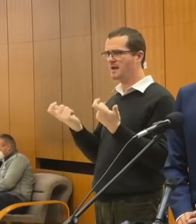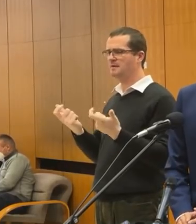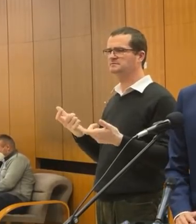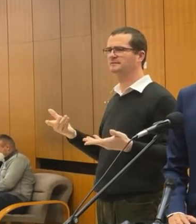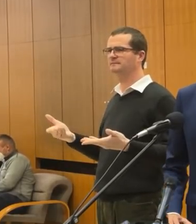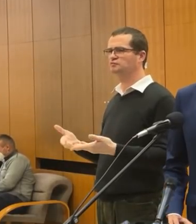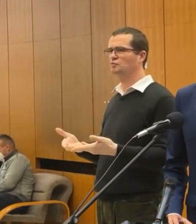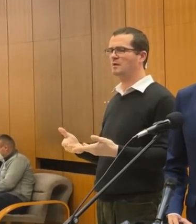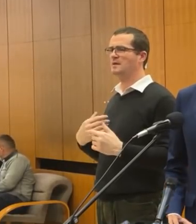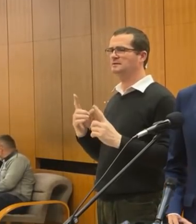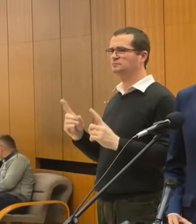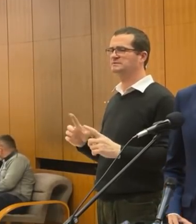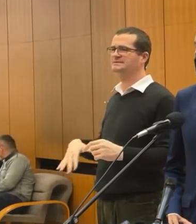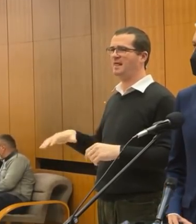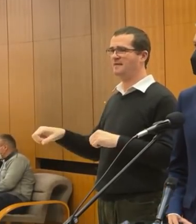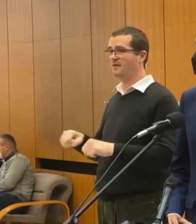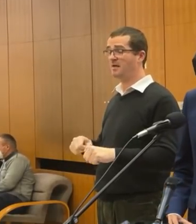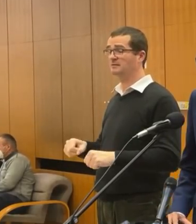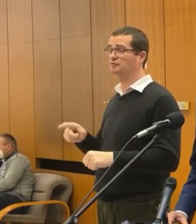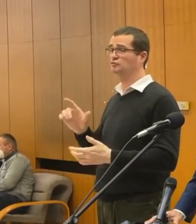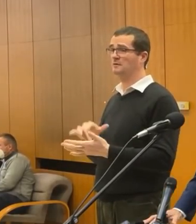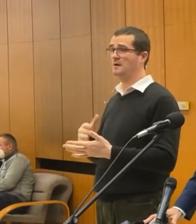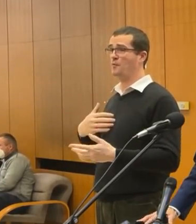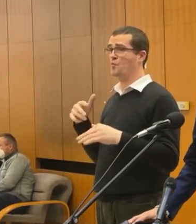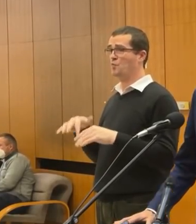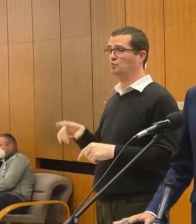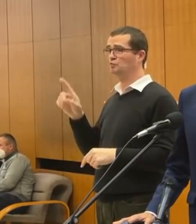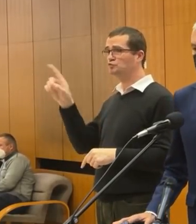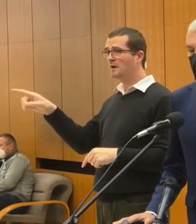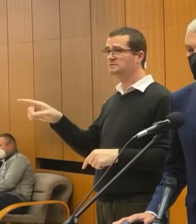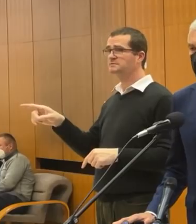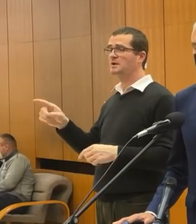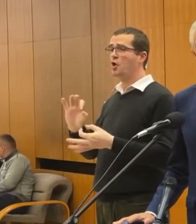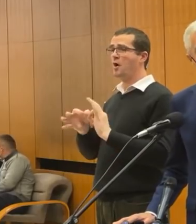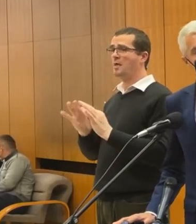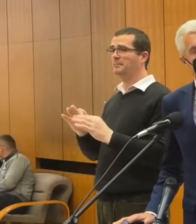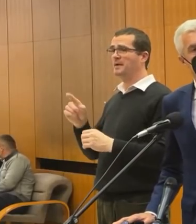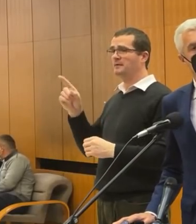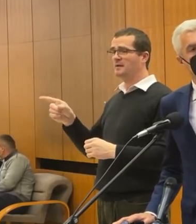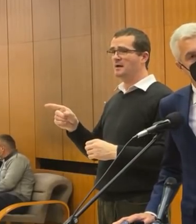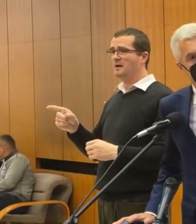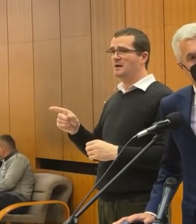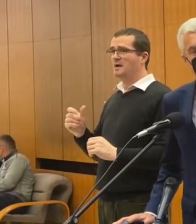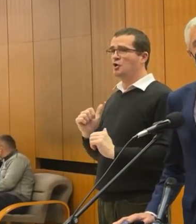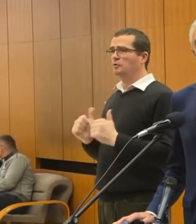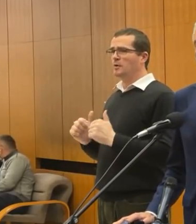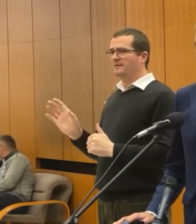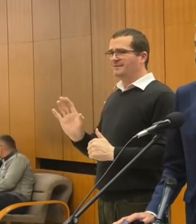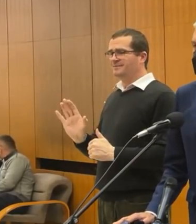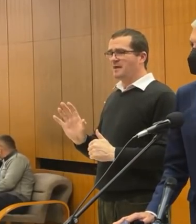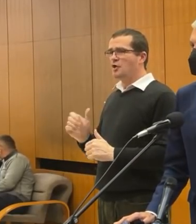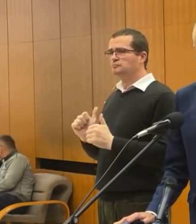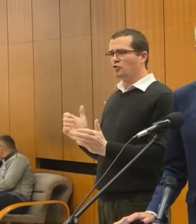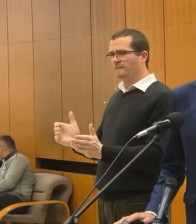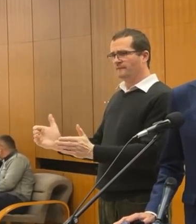v súlade teda s pozíciou celej vlády. Ale pokiaľ ide teda o moju účasť na olympijských hrách, myslím teraz nie športovú, pochopiteľne, aby